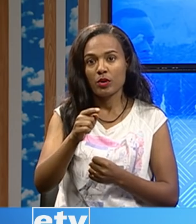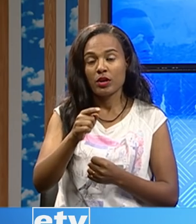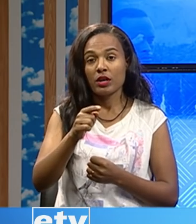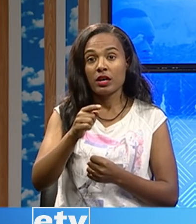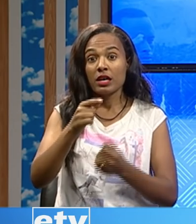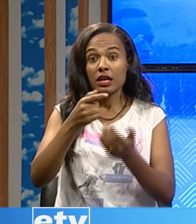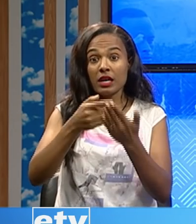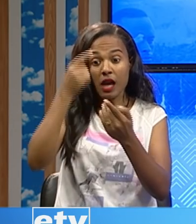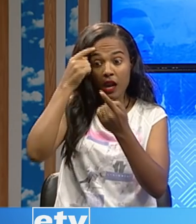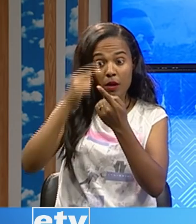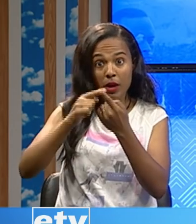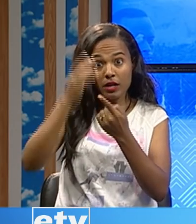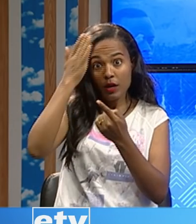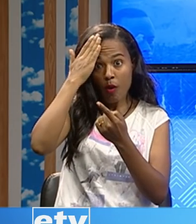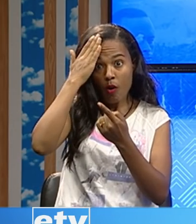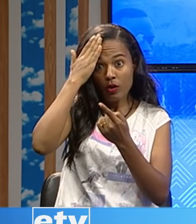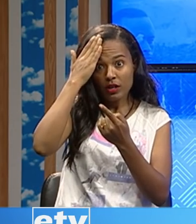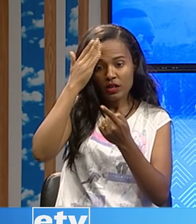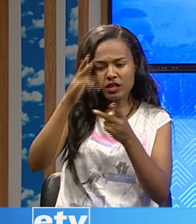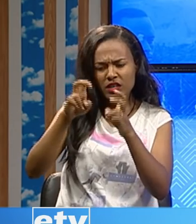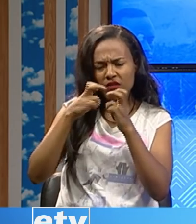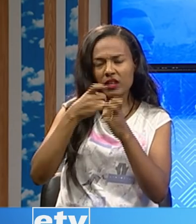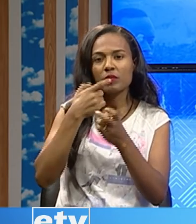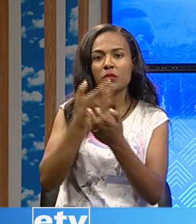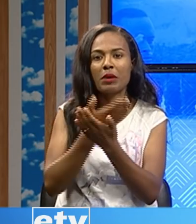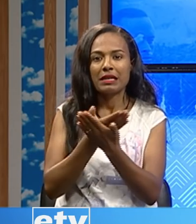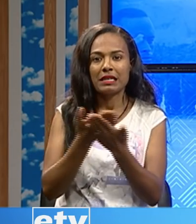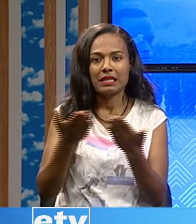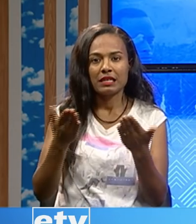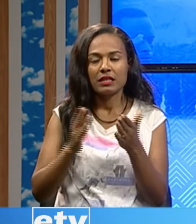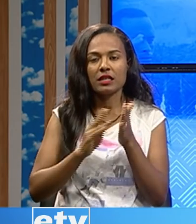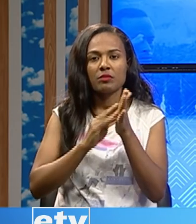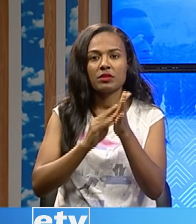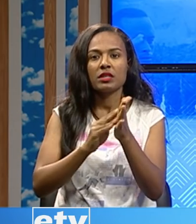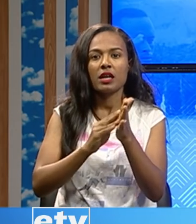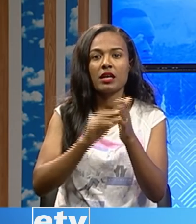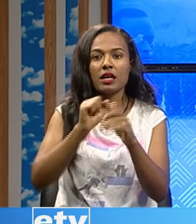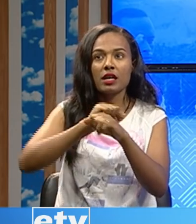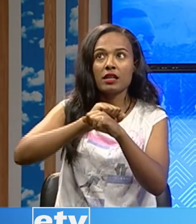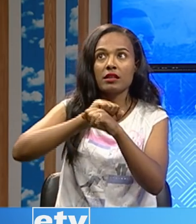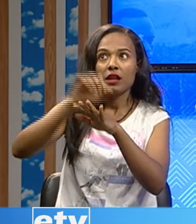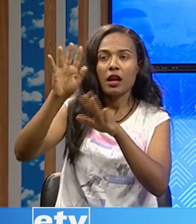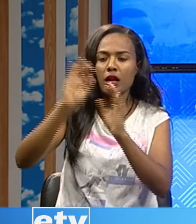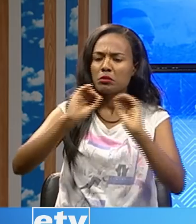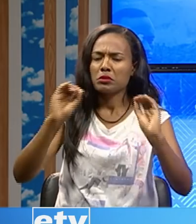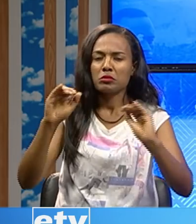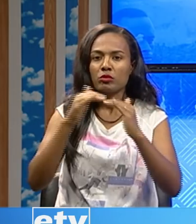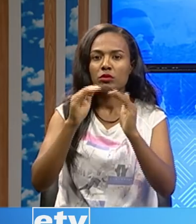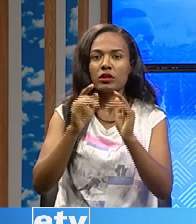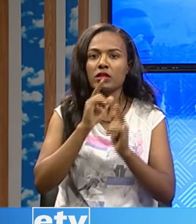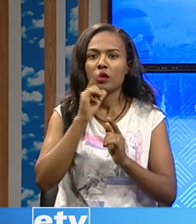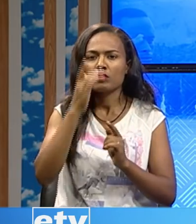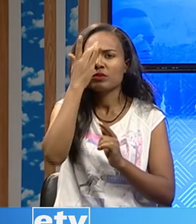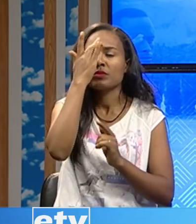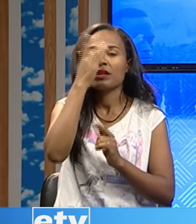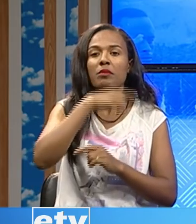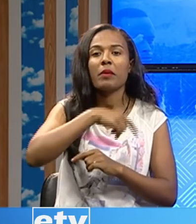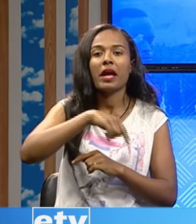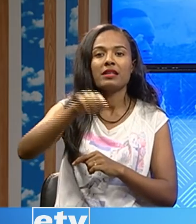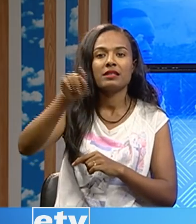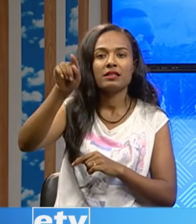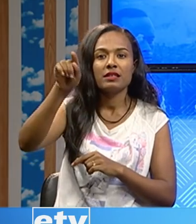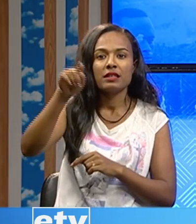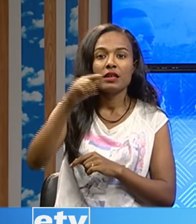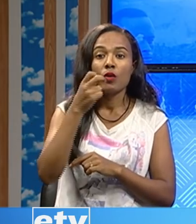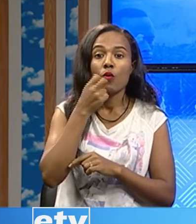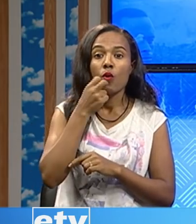ኢነሚን ለማወቅ ልክ እንደ ኢነሚ ክፋት የሚባል ነገር ለምሳሌ ተራራ ላይ ምንም ጦርነት ሳይኖር ዝም ብለህ መጓዝ